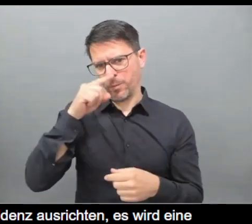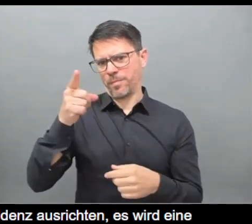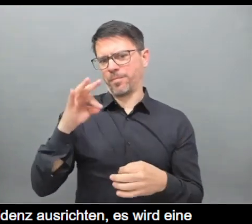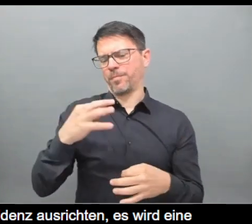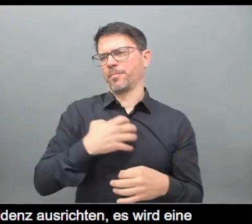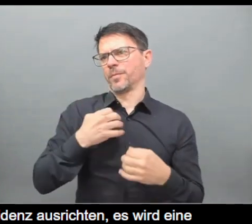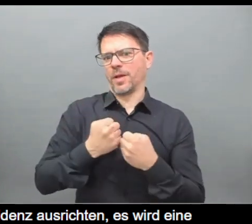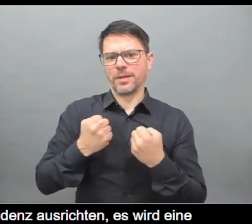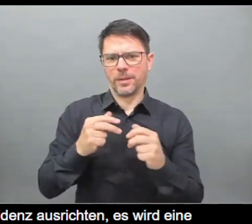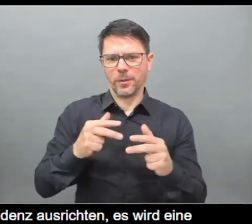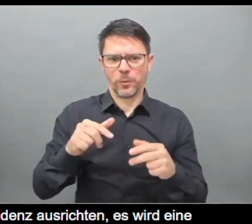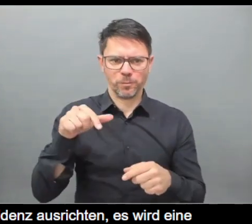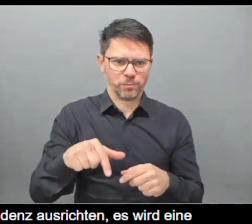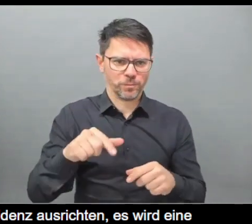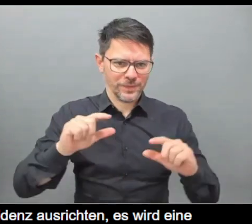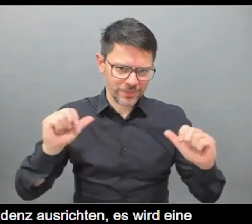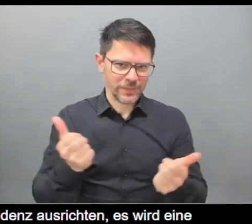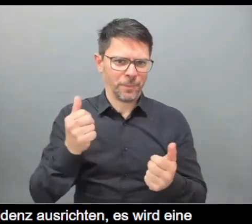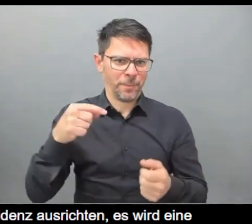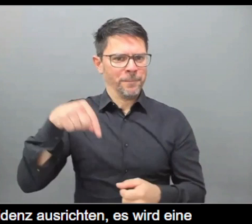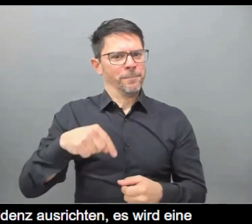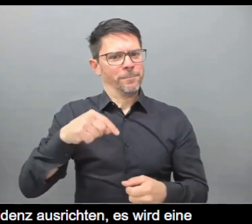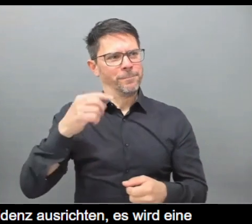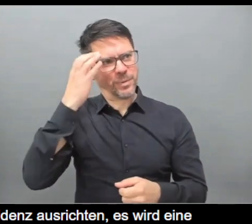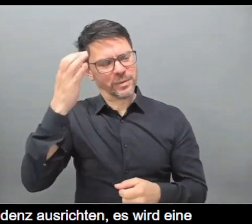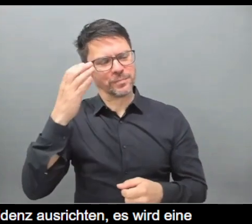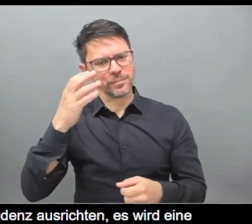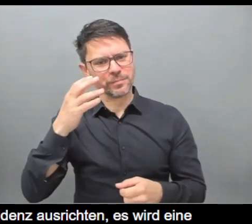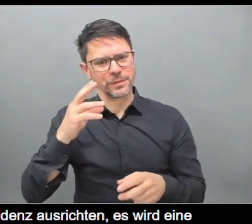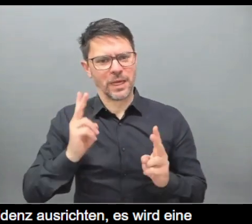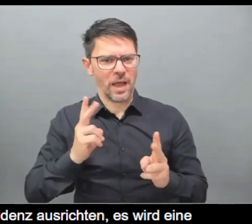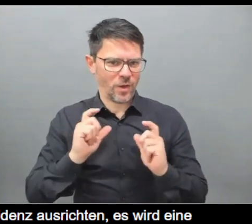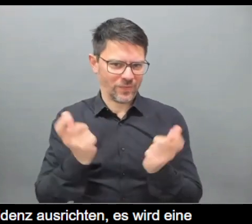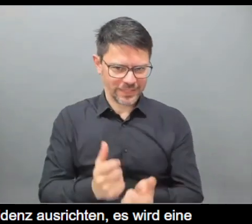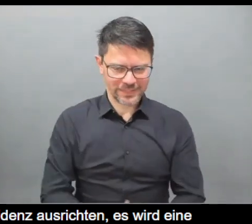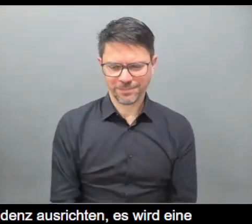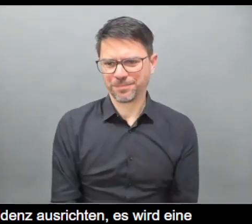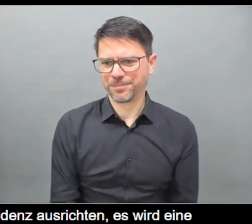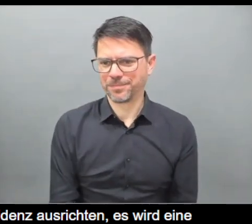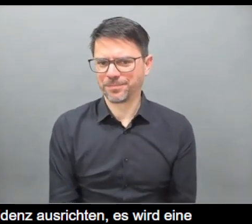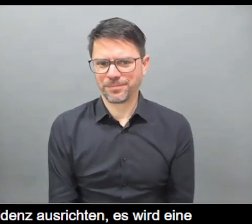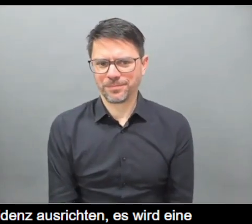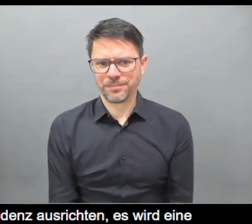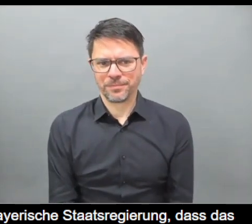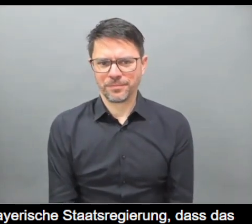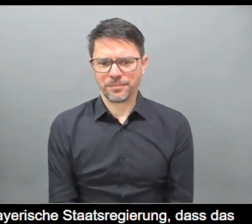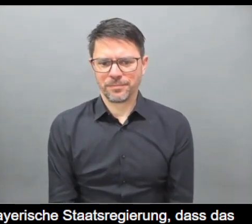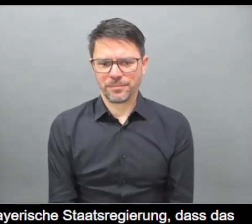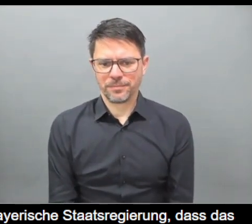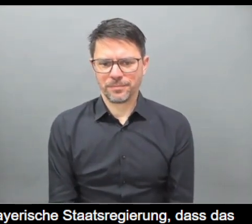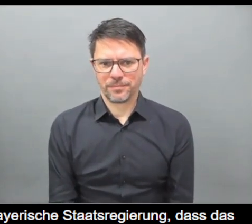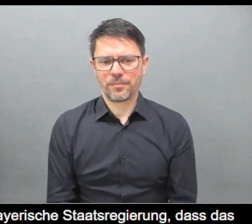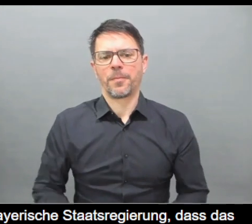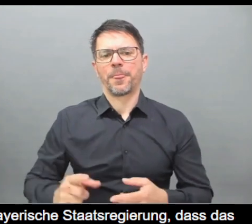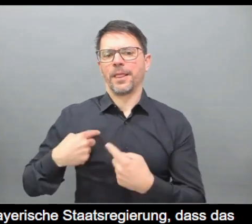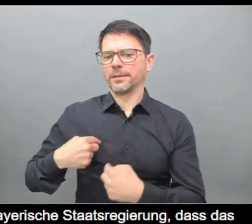sind heute unter anderem das Thema Beschleunigung der Energiewende und die bayerischen Energiehärtefallhilfen, die im Kabinett behandelt